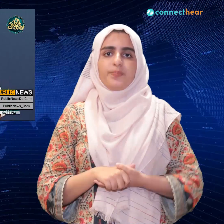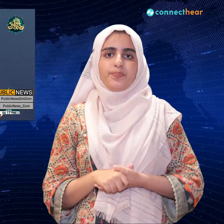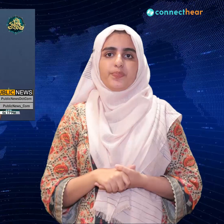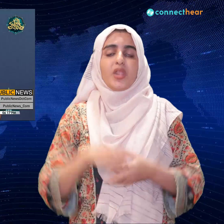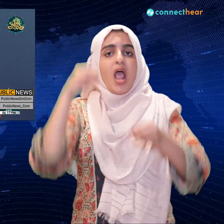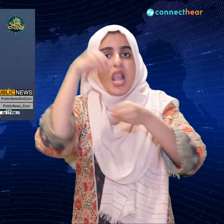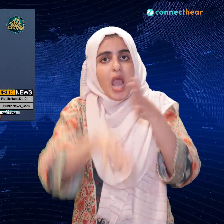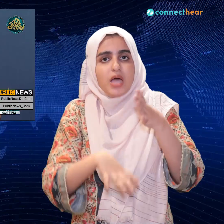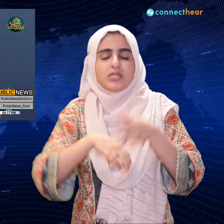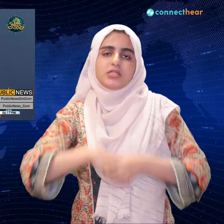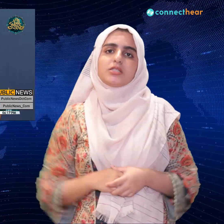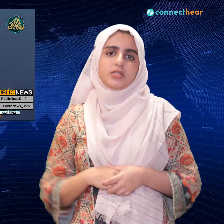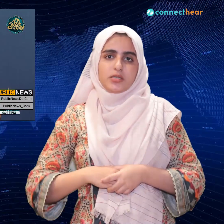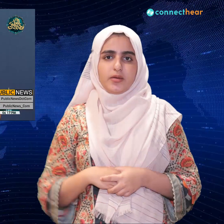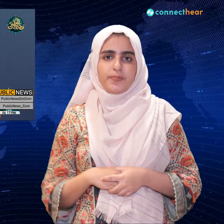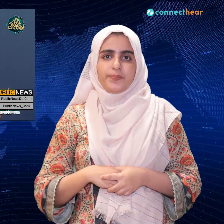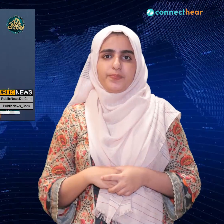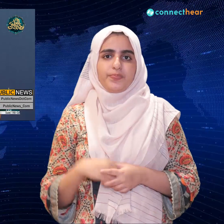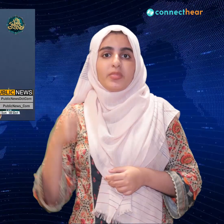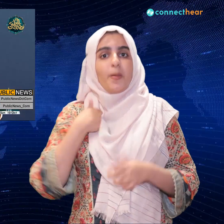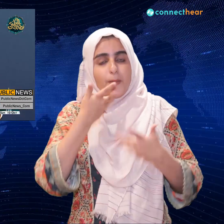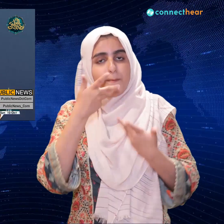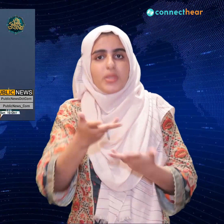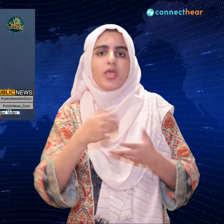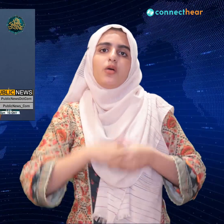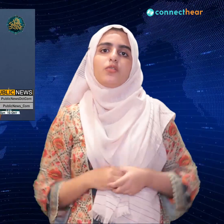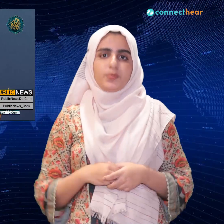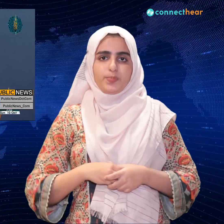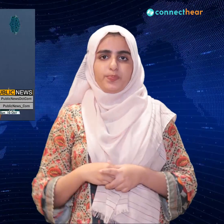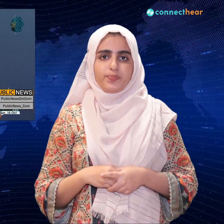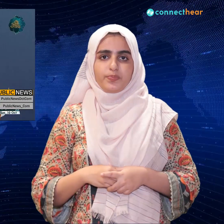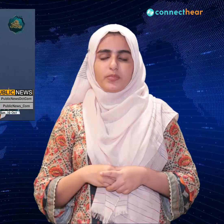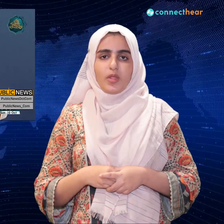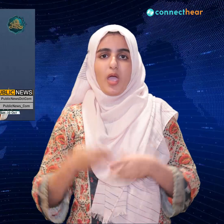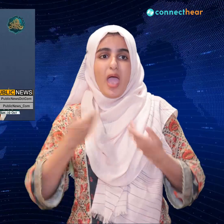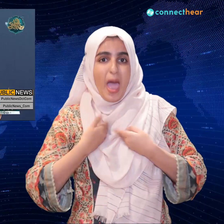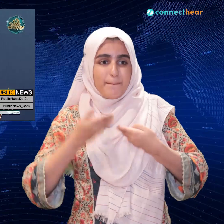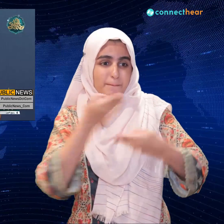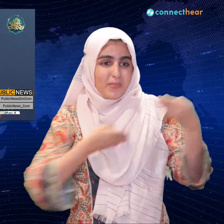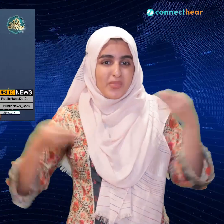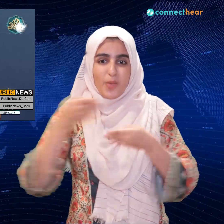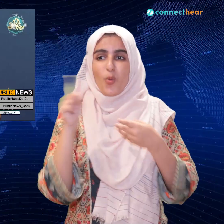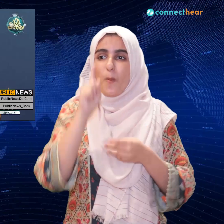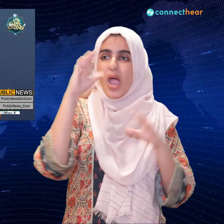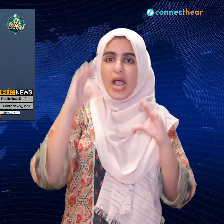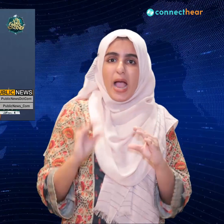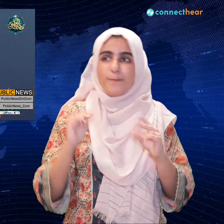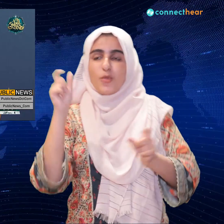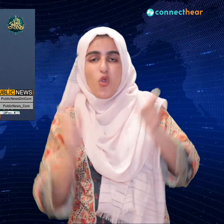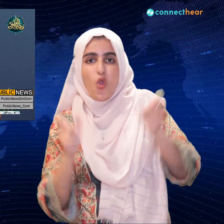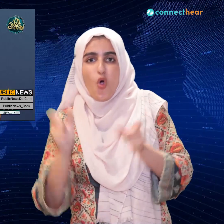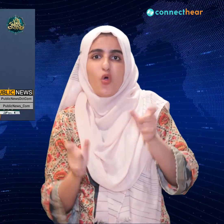آخر میں جی میں یہ چاہتا ہوں کہ ہمارا جو یوتھ ہے وہ اس